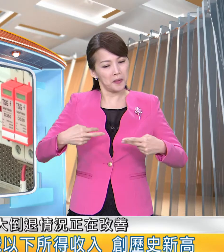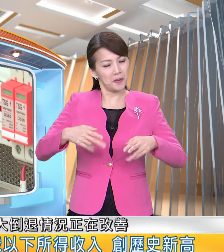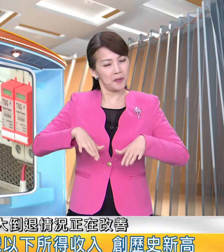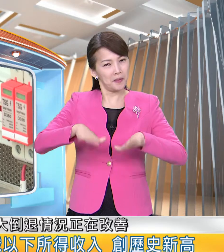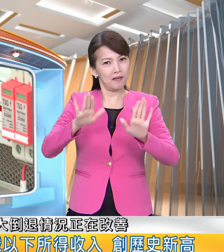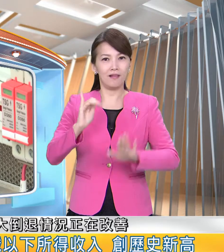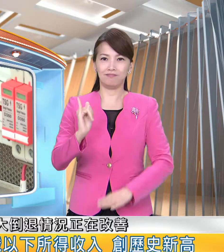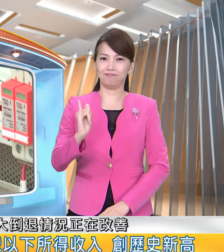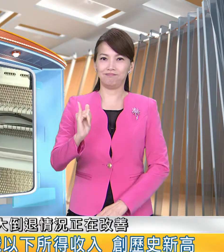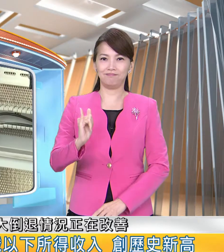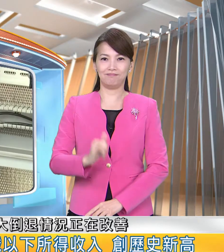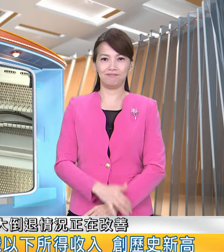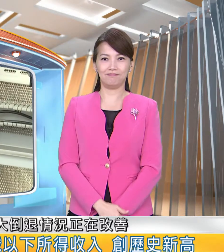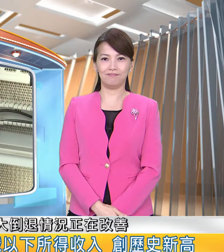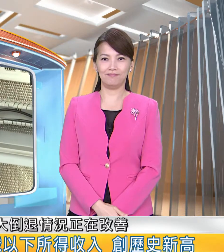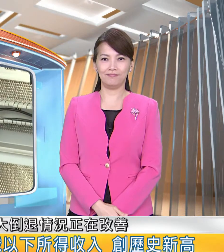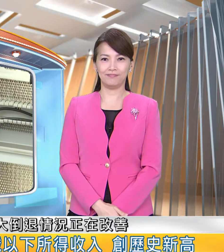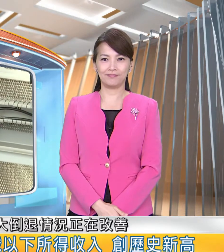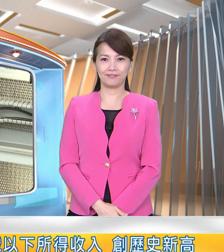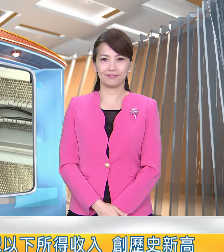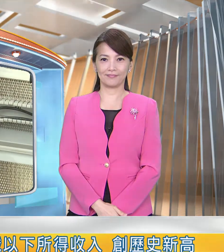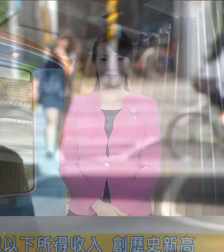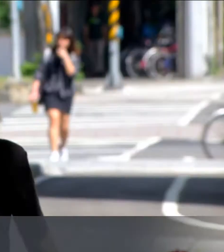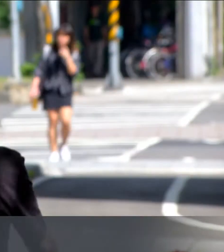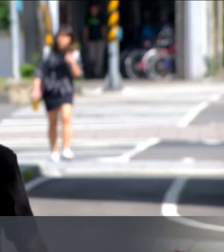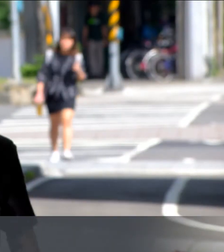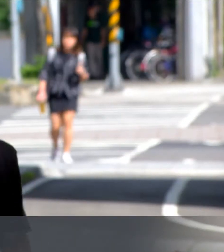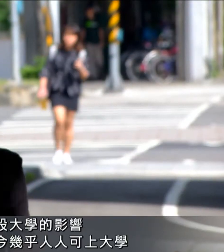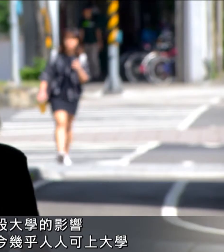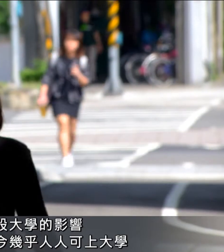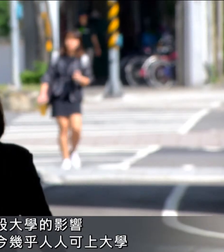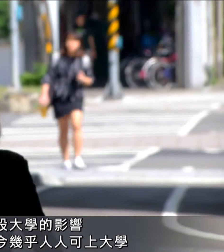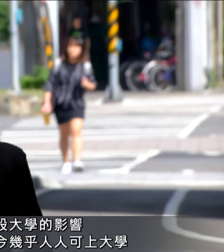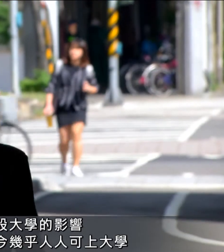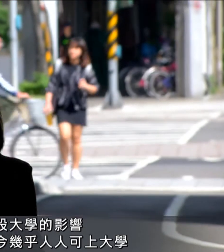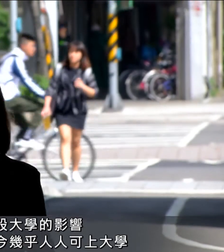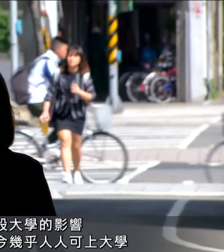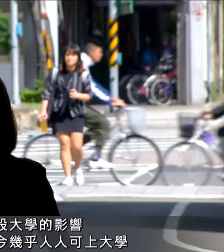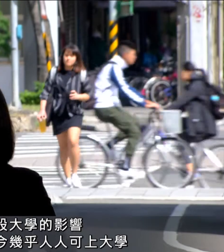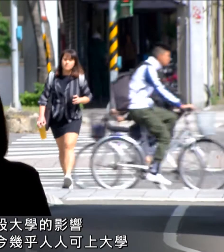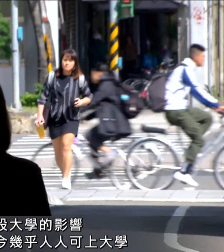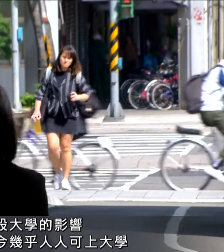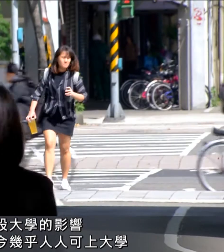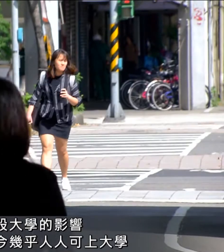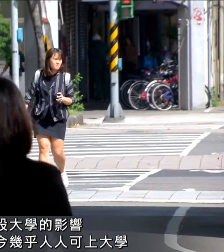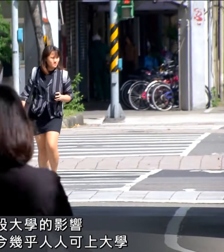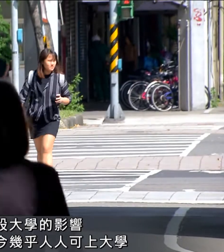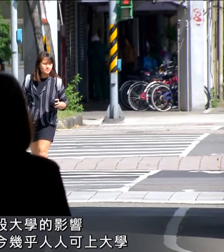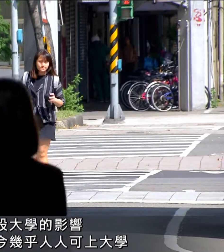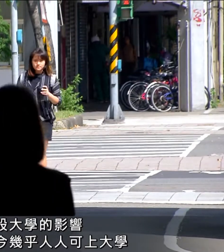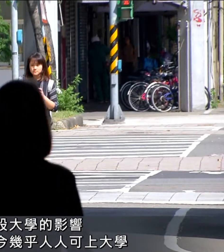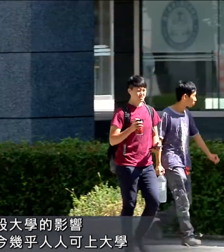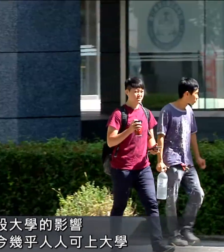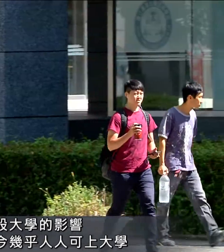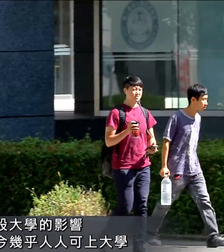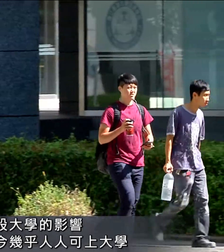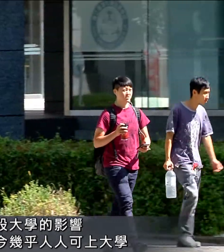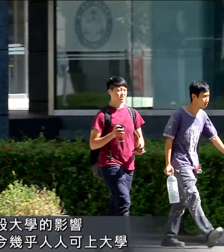情况正在改善。 受到少子化广设大学的影响，高中毕业生如今几乎人人可